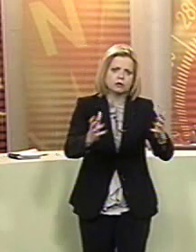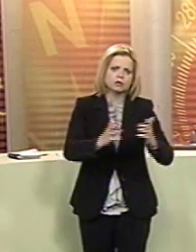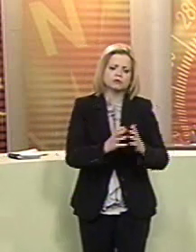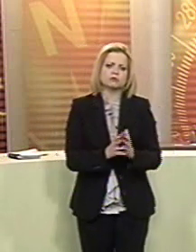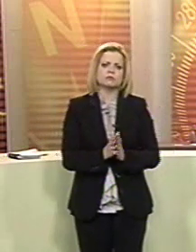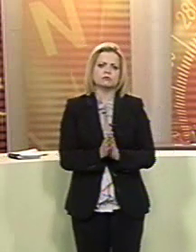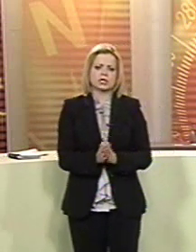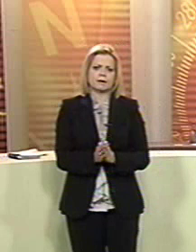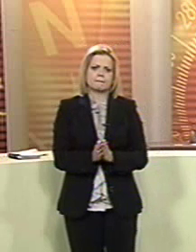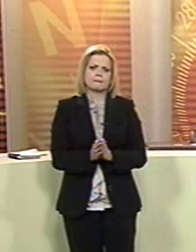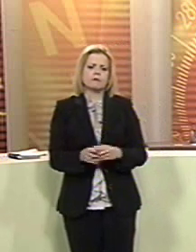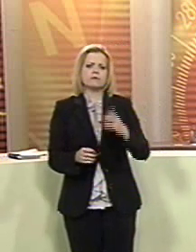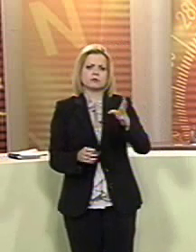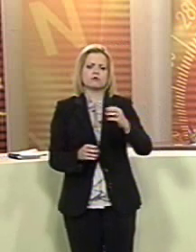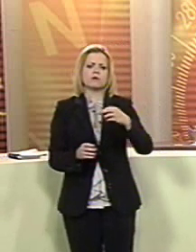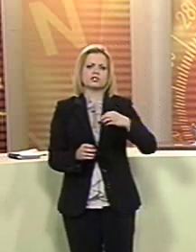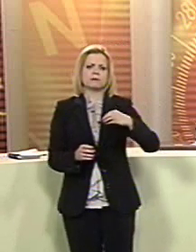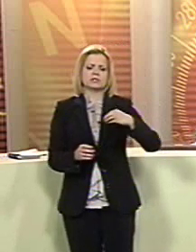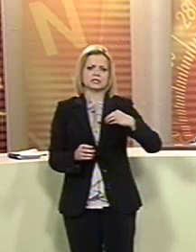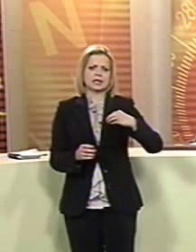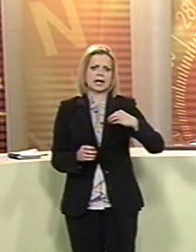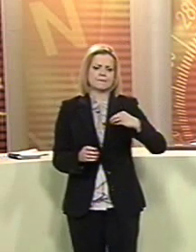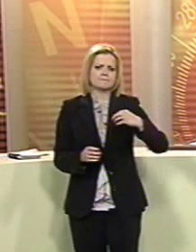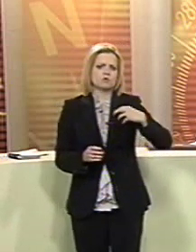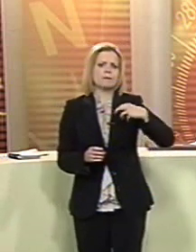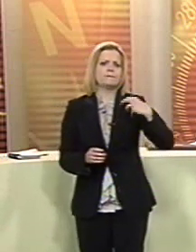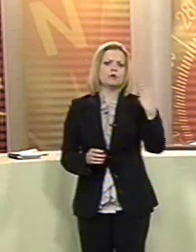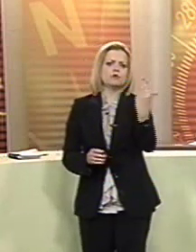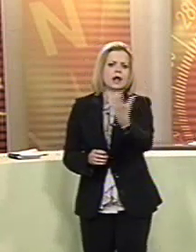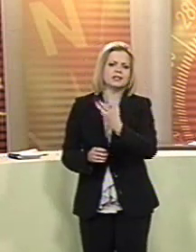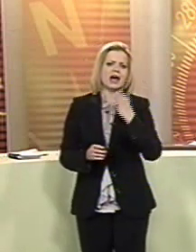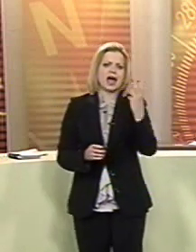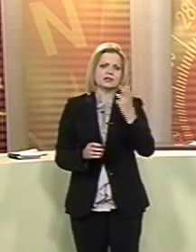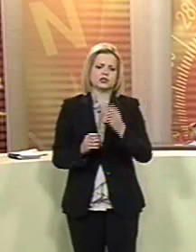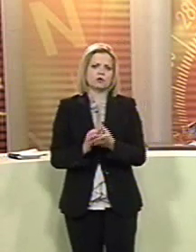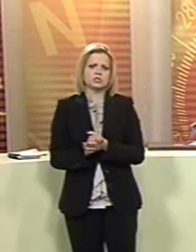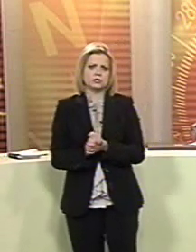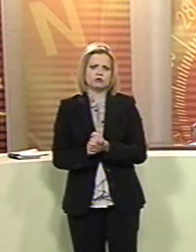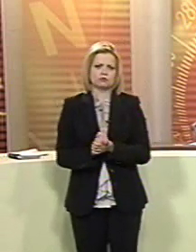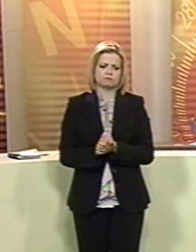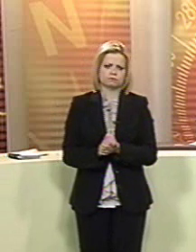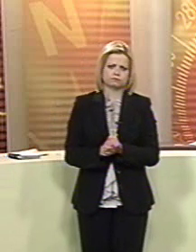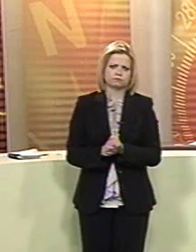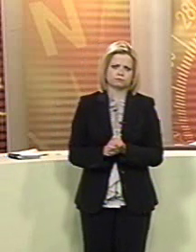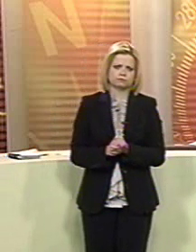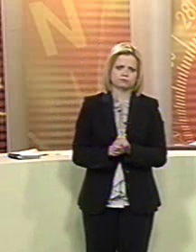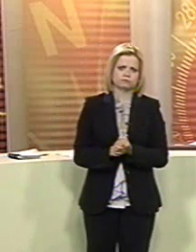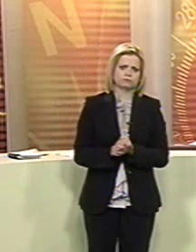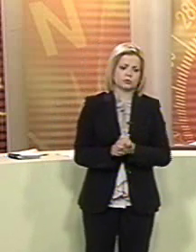eu tenho aos meus amigos é: uma pessoa pode apresentar uma pluralidade de domicílios? A